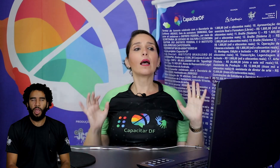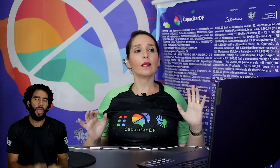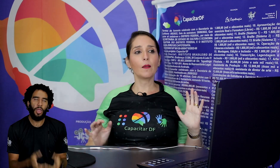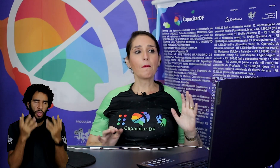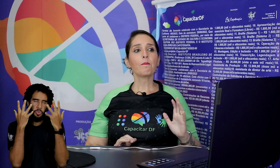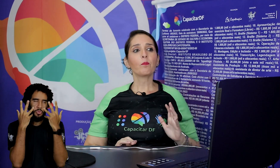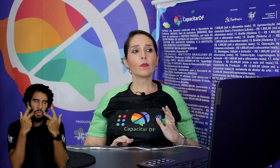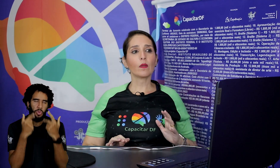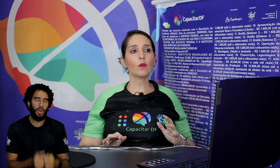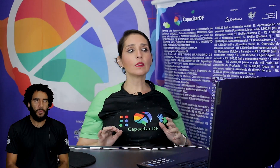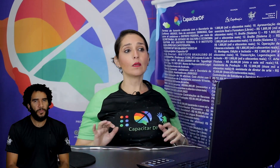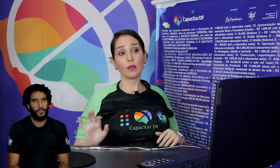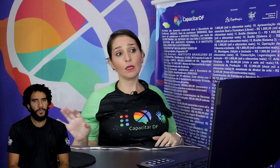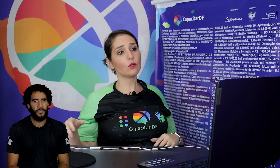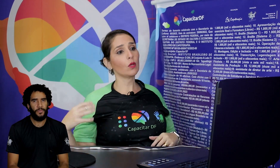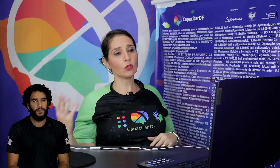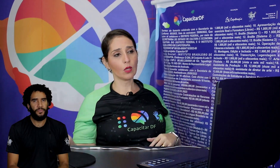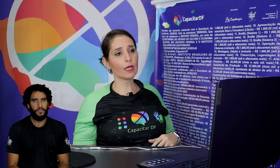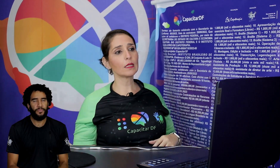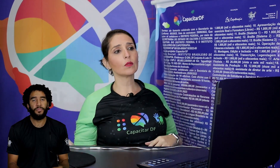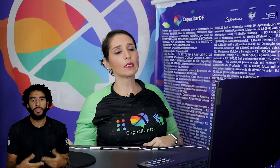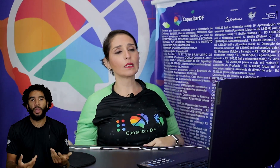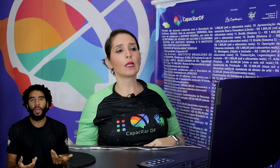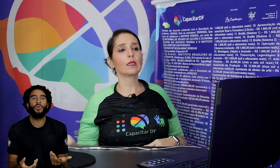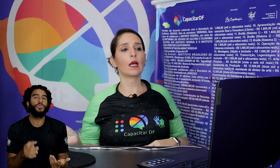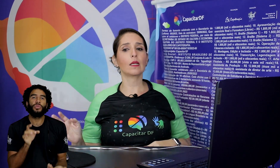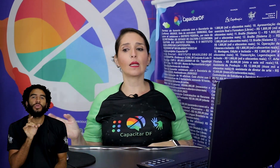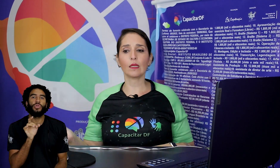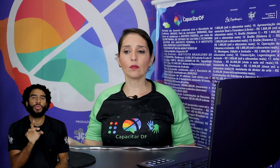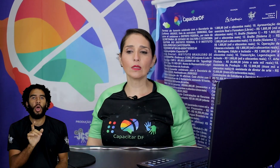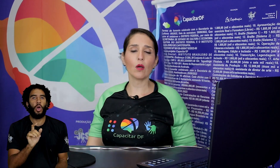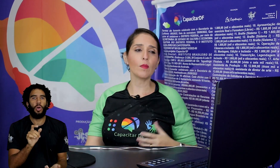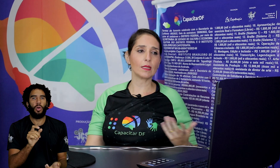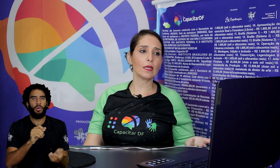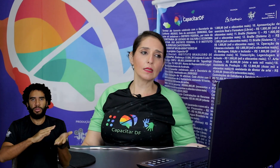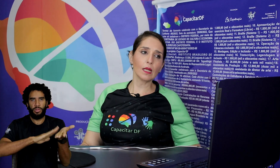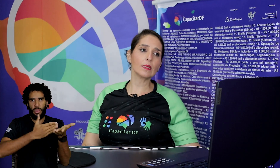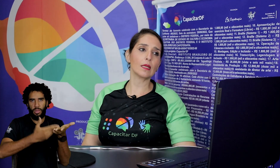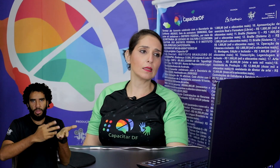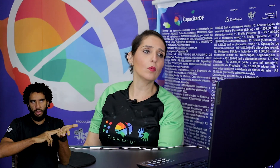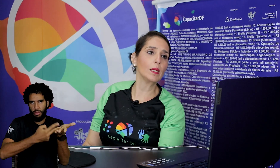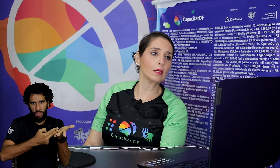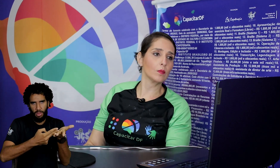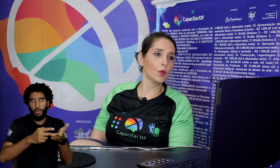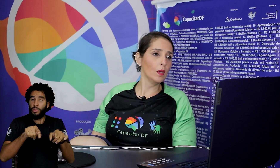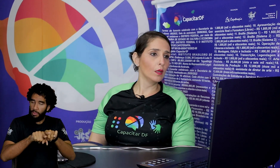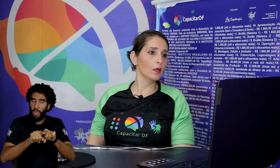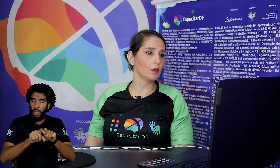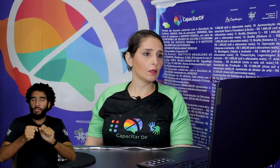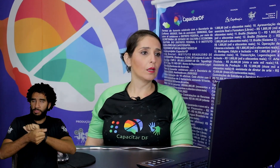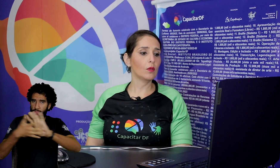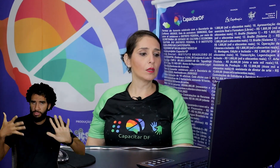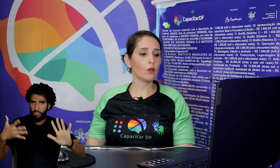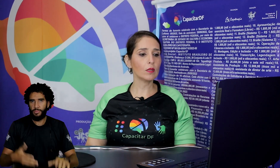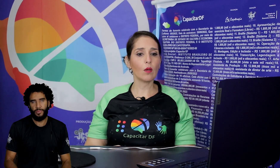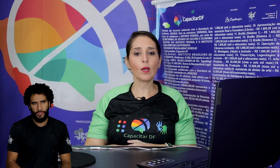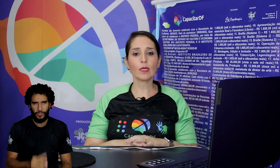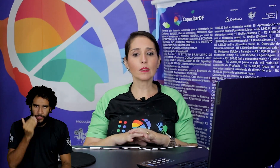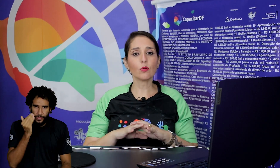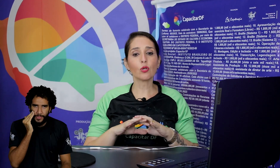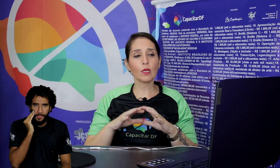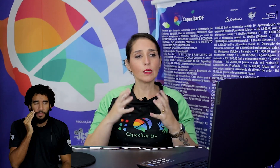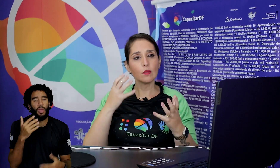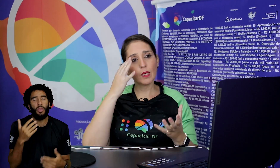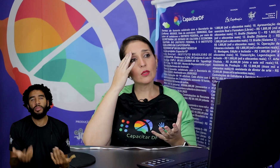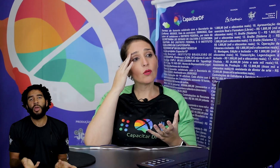Simplesmente sai. Então, assim, isso não só na questão da tradução, mas na sinalização mesmo. Entendeu? Então, isso é uma